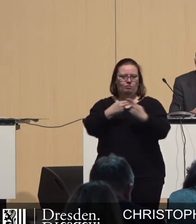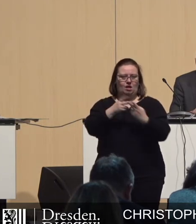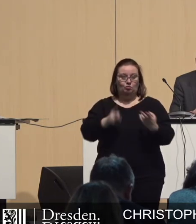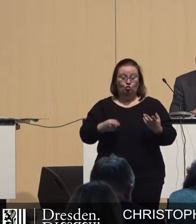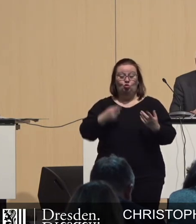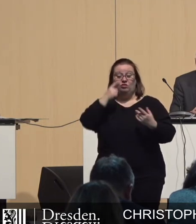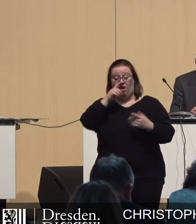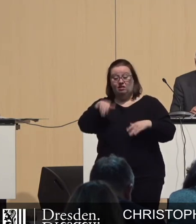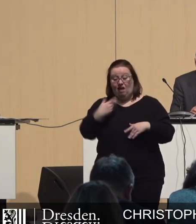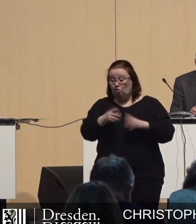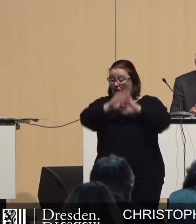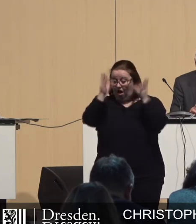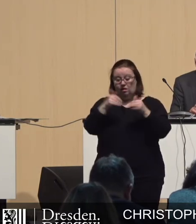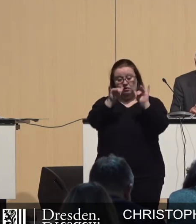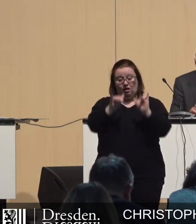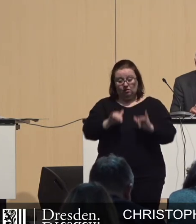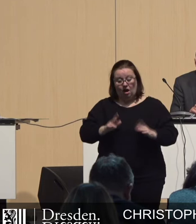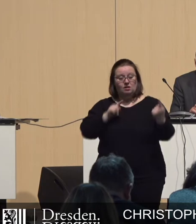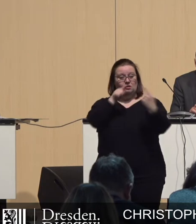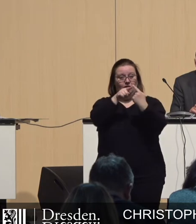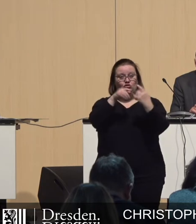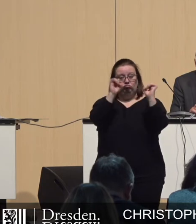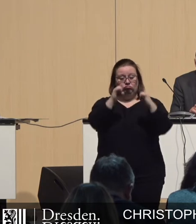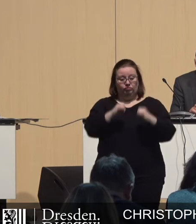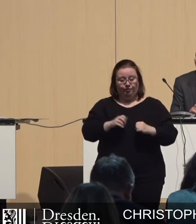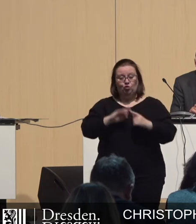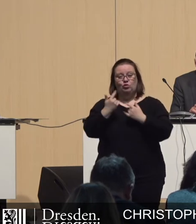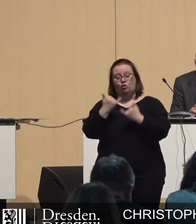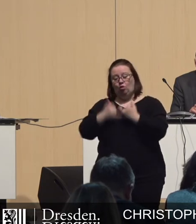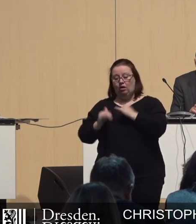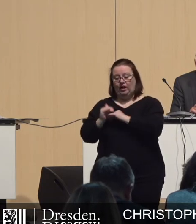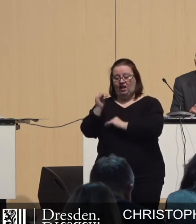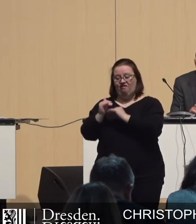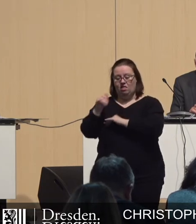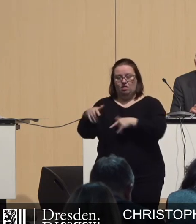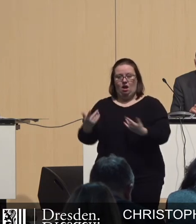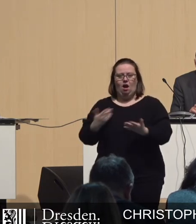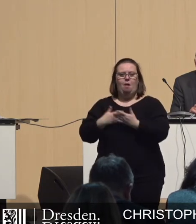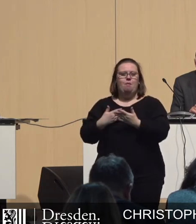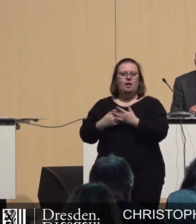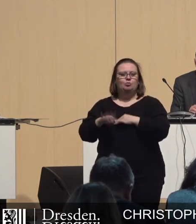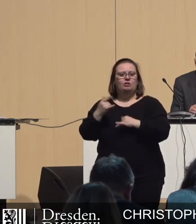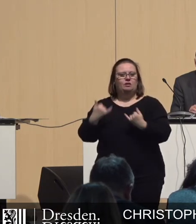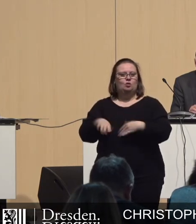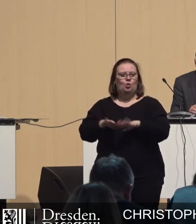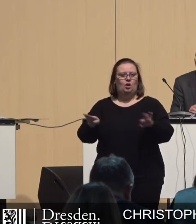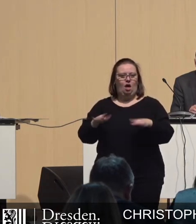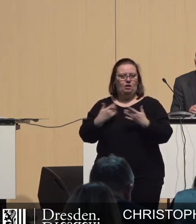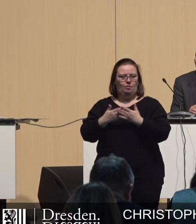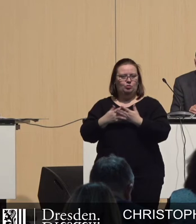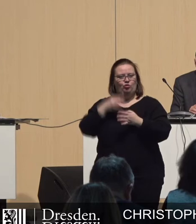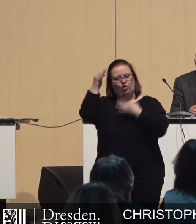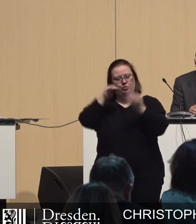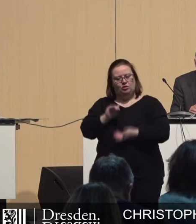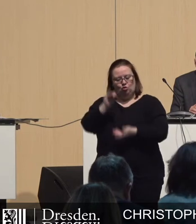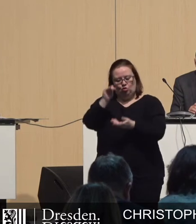dann im Querverbund alles passt, die Zielsetzungen dort erreicht werden und dann noch weitere Gewinne entstehen, wie beispielsweise hier als Grundlage ja auch mit dem